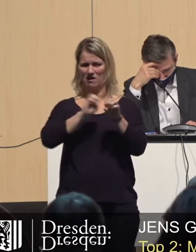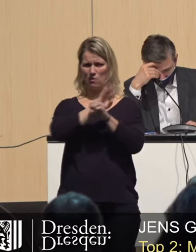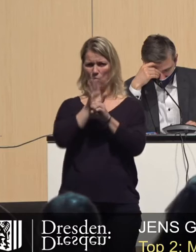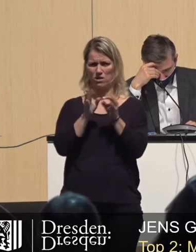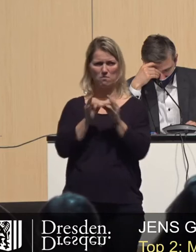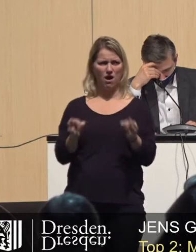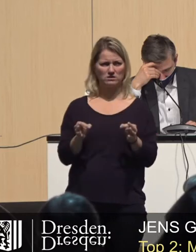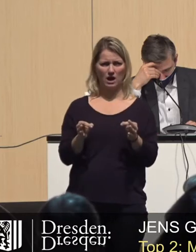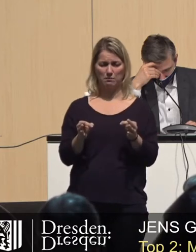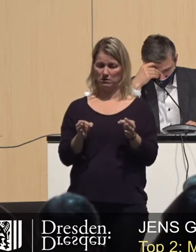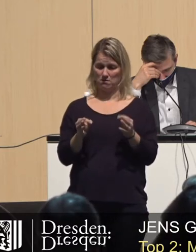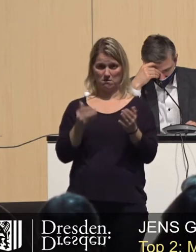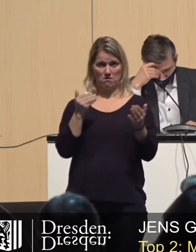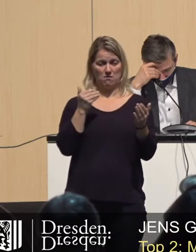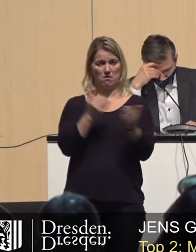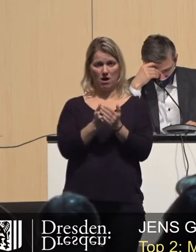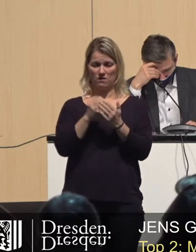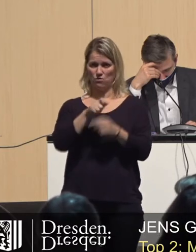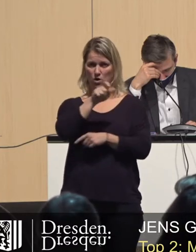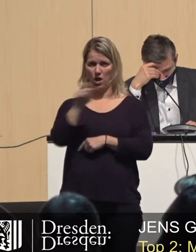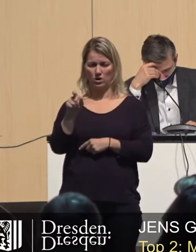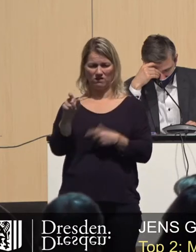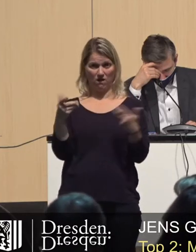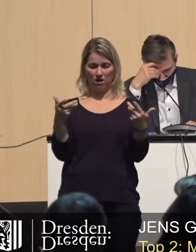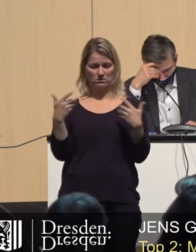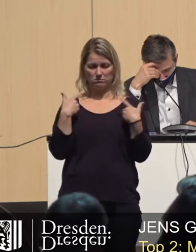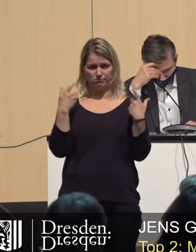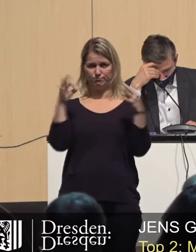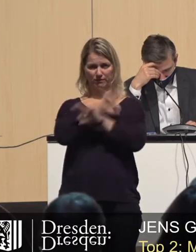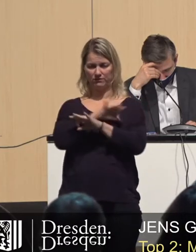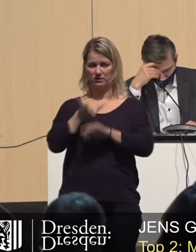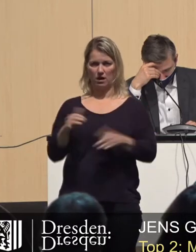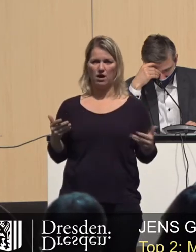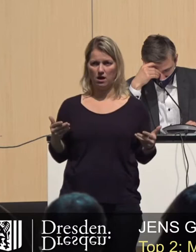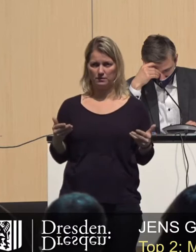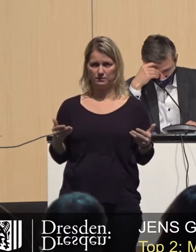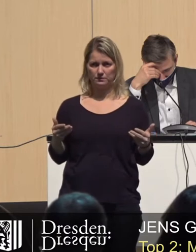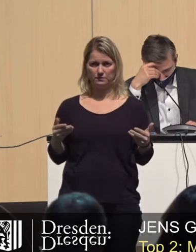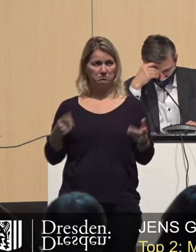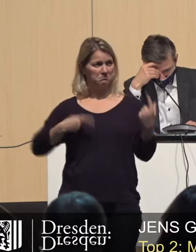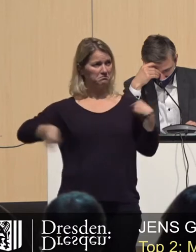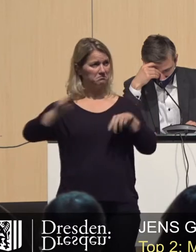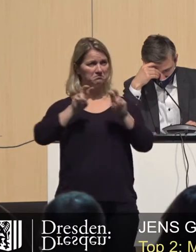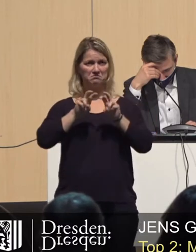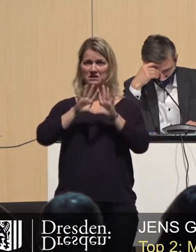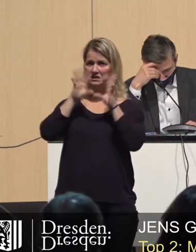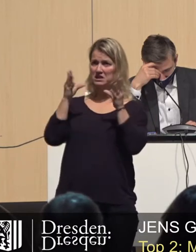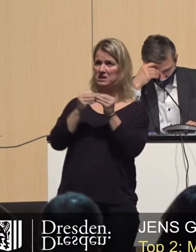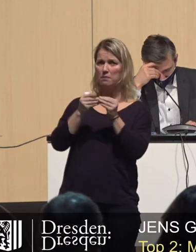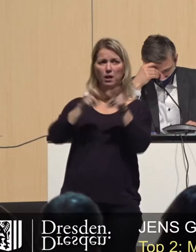ein großes Missverständnis in der Bevölkerung hervorrufen. Wir sitzen hier, wie viele Leute sind wir?